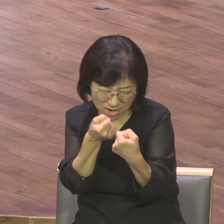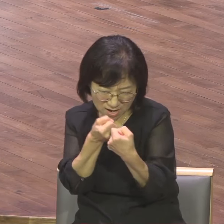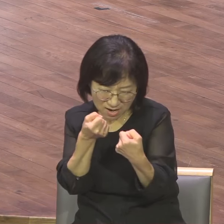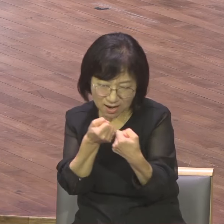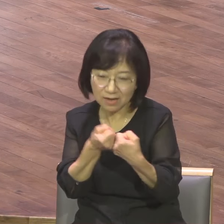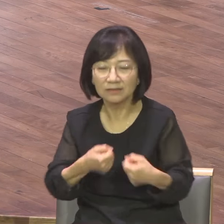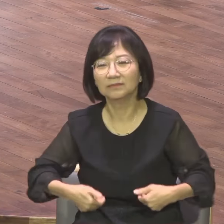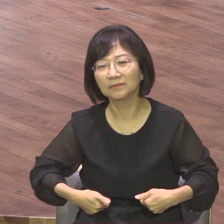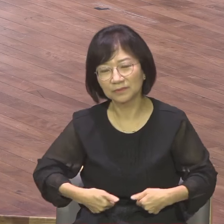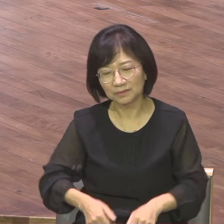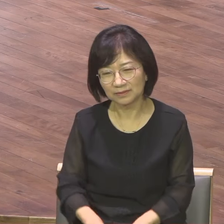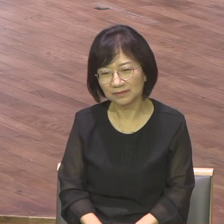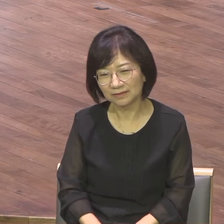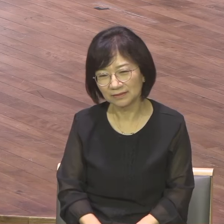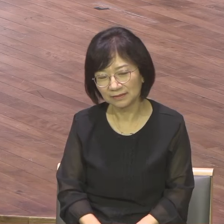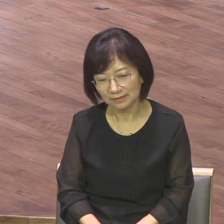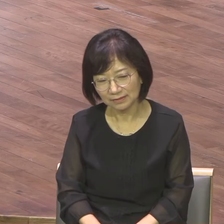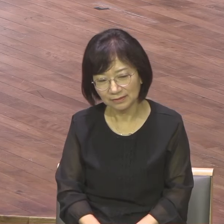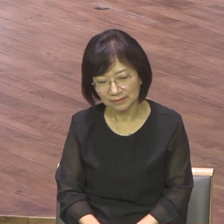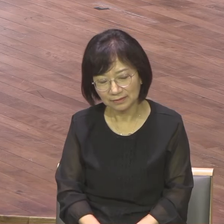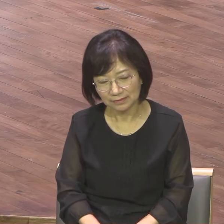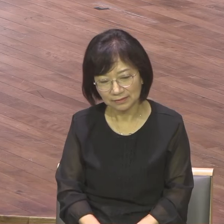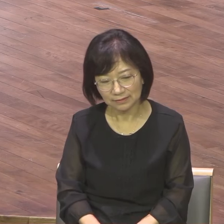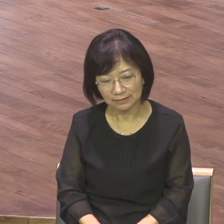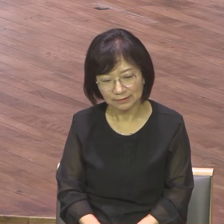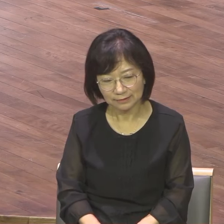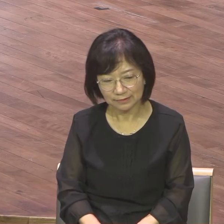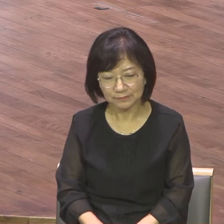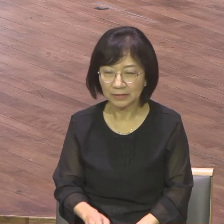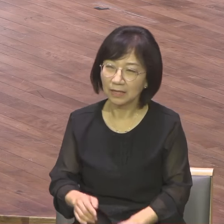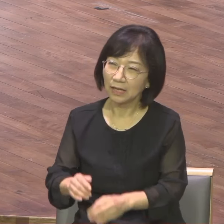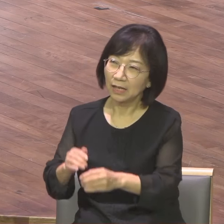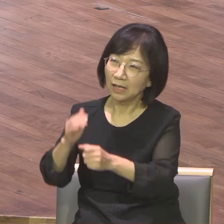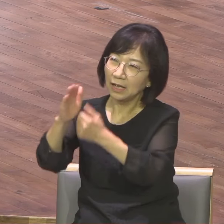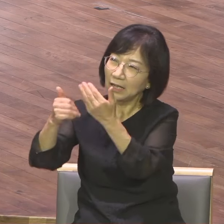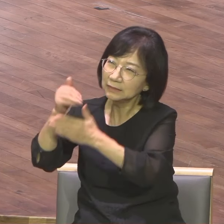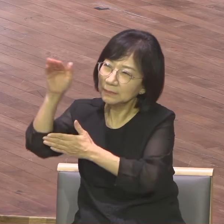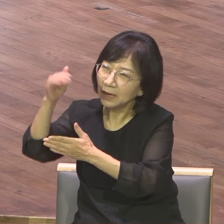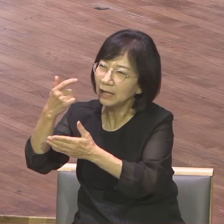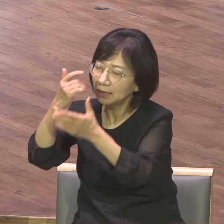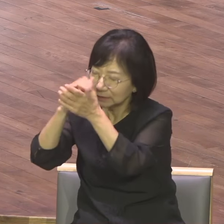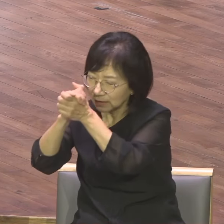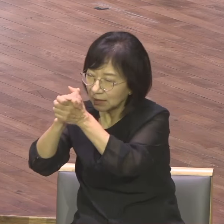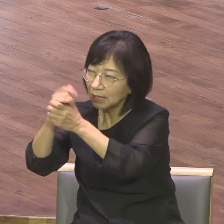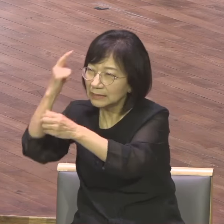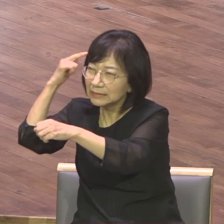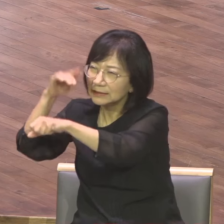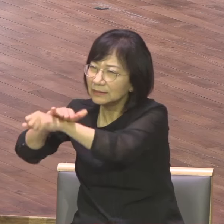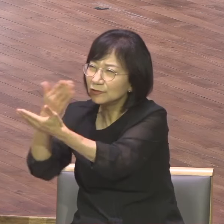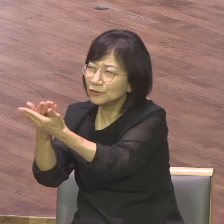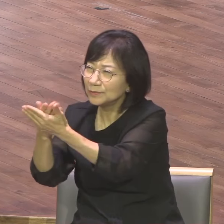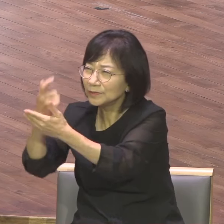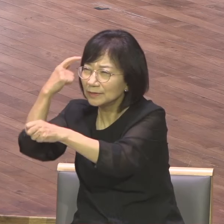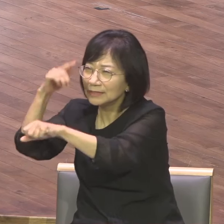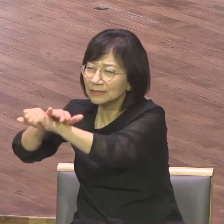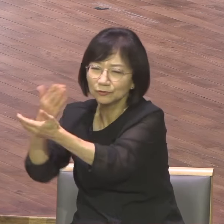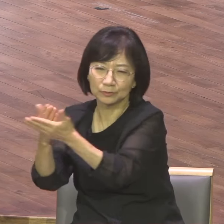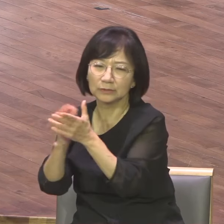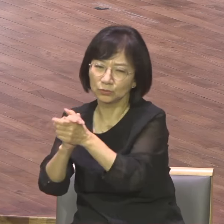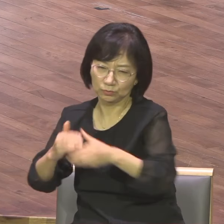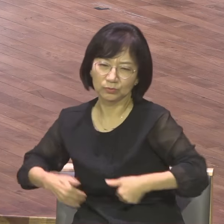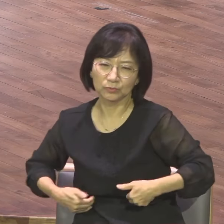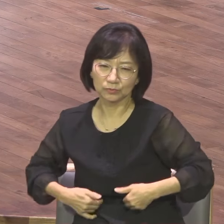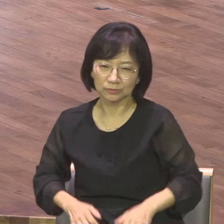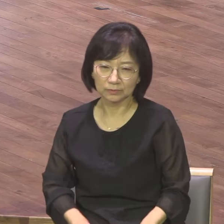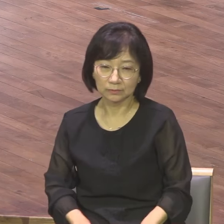돼요. 정말 예수님 말씀 것처럼 지혜를 구해야 돼요. 뱀같이 지혜롭게 처세해야 됩니다. 안 그러면